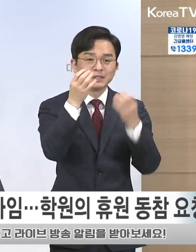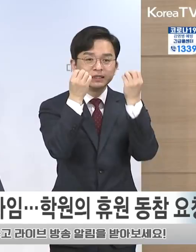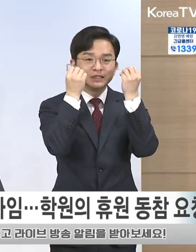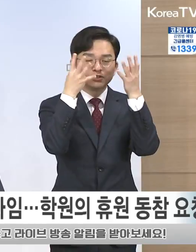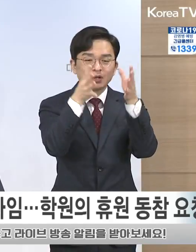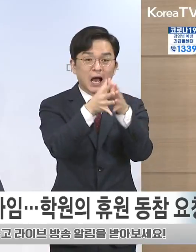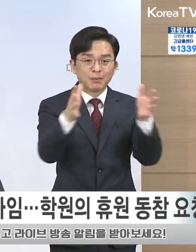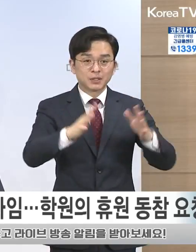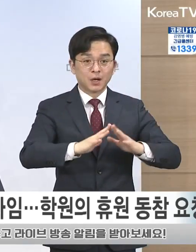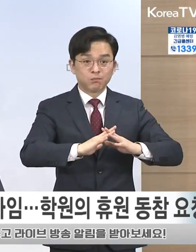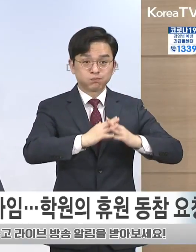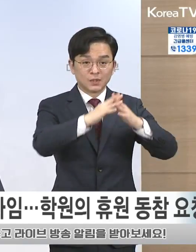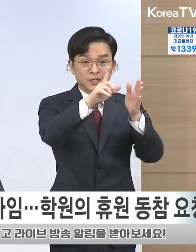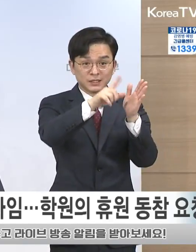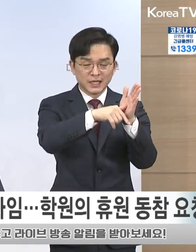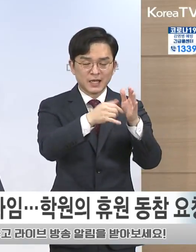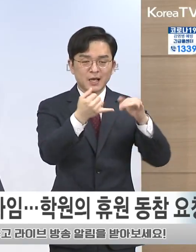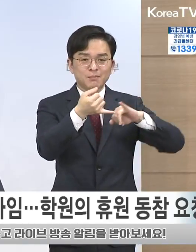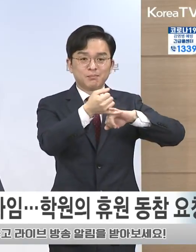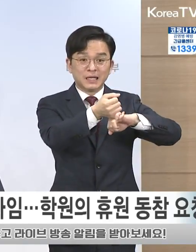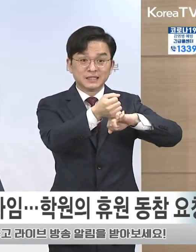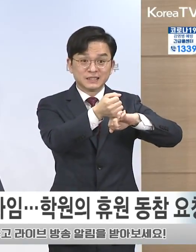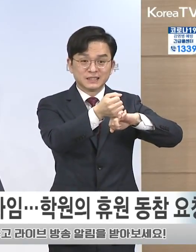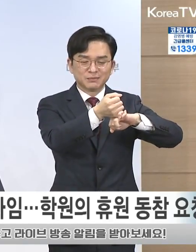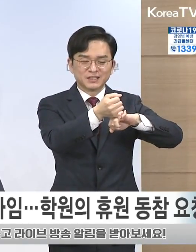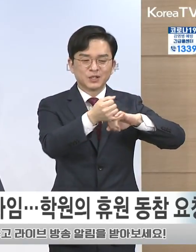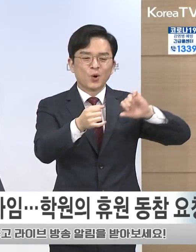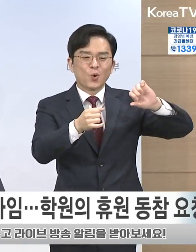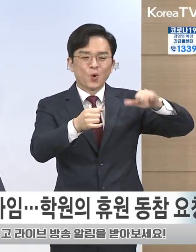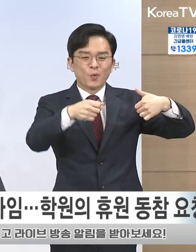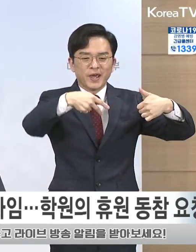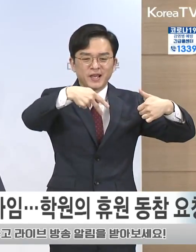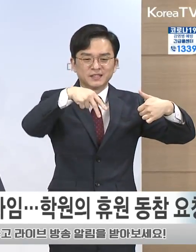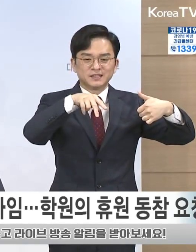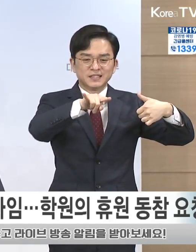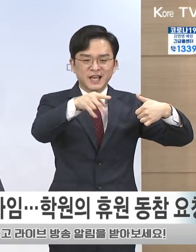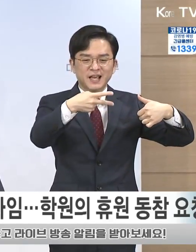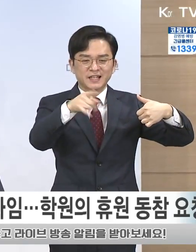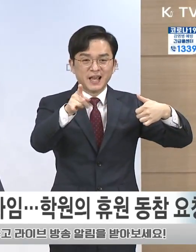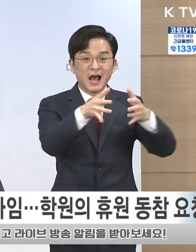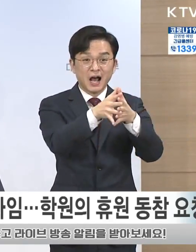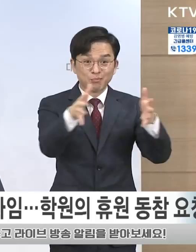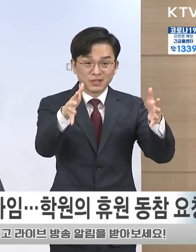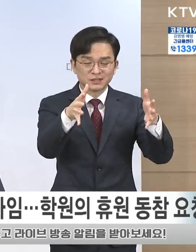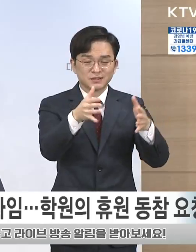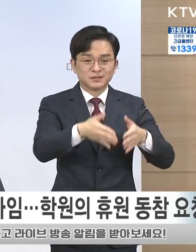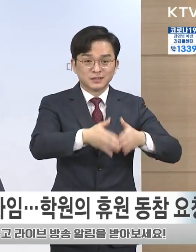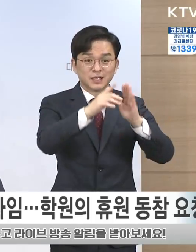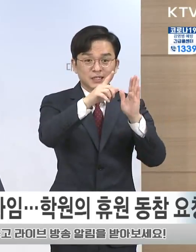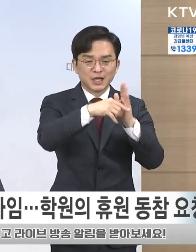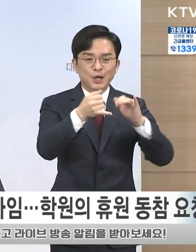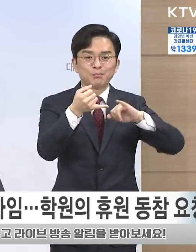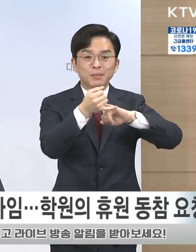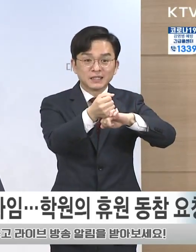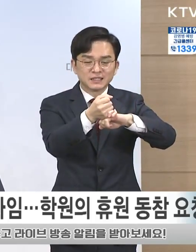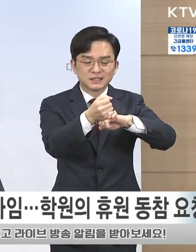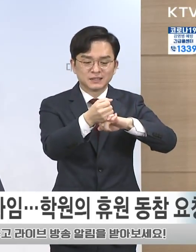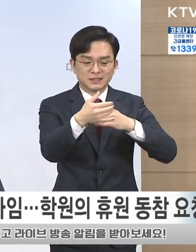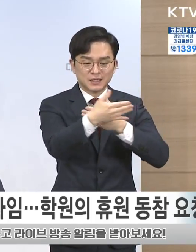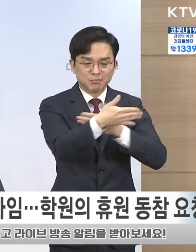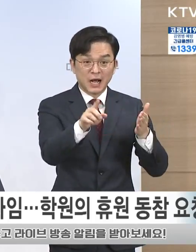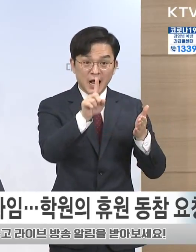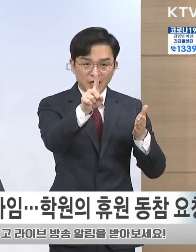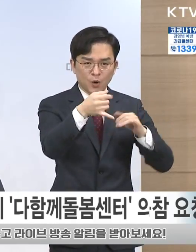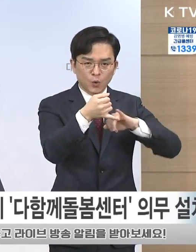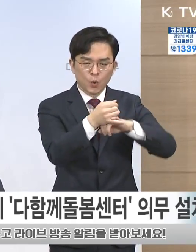건립되는 500세대 이상의 아파트에 다 함께 돌봄 공간을 의무적으로 설치하도록 관련 법령